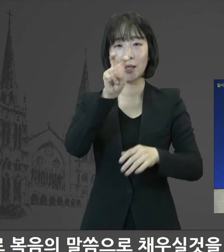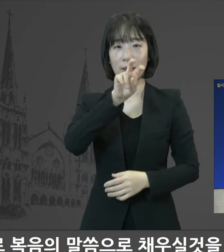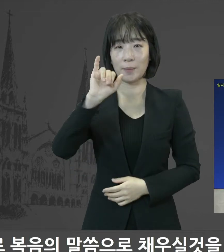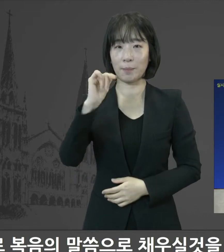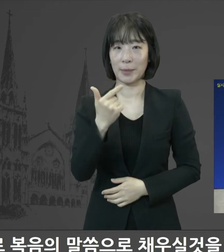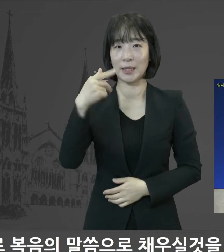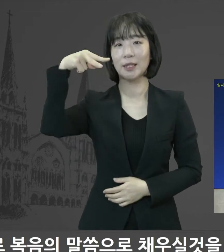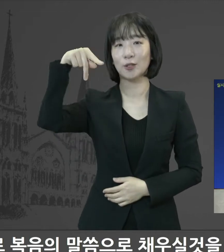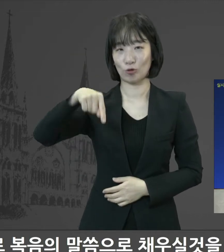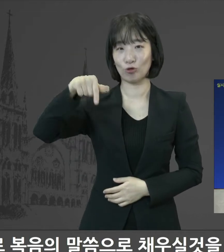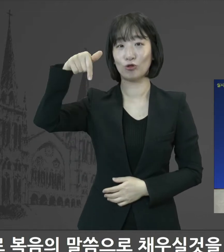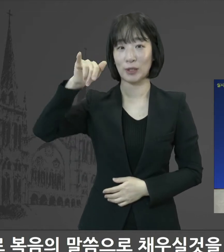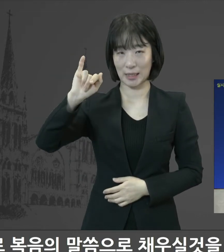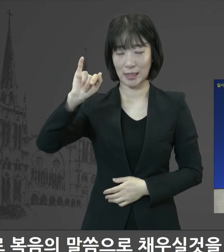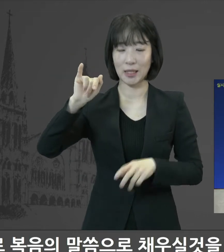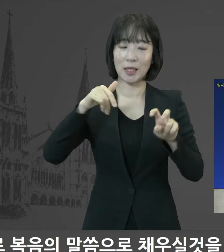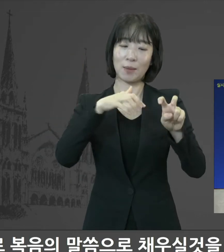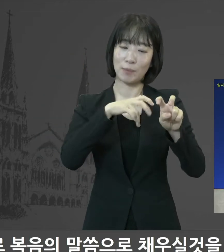정해보았습니다.